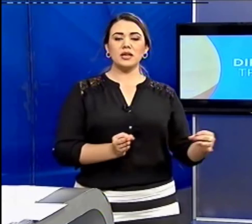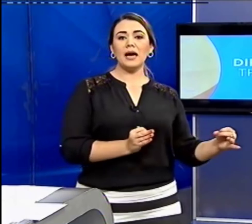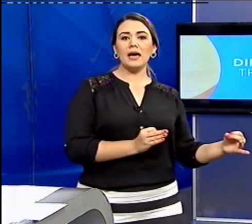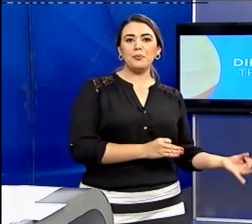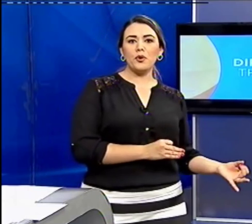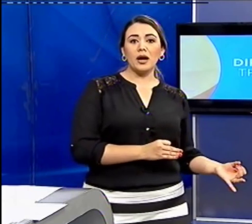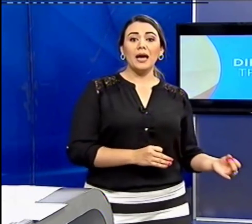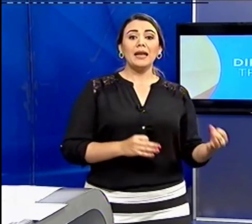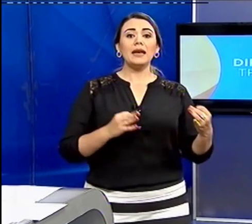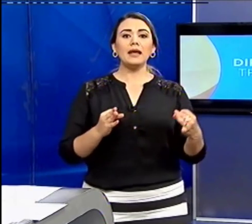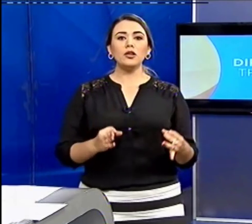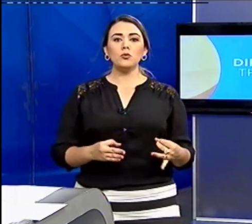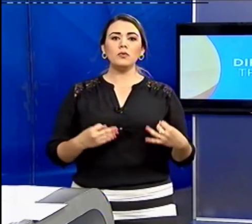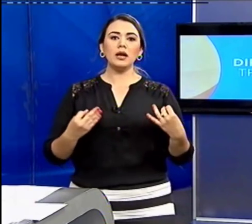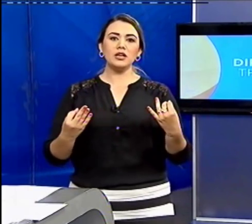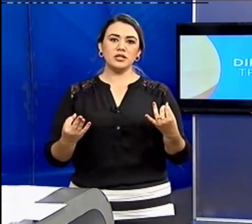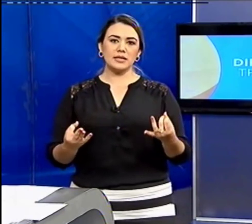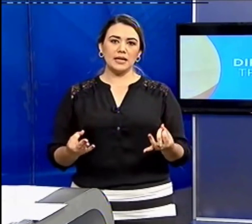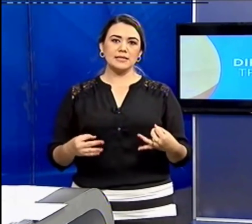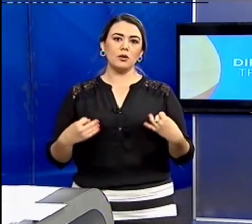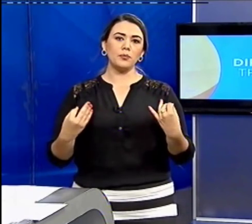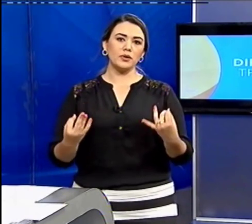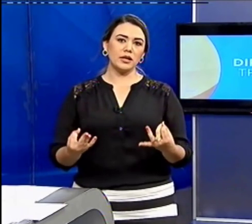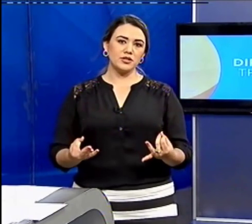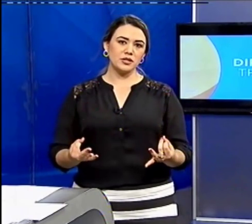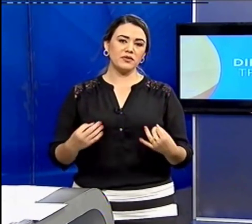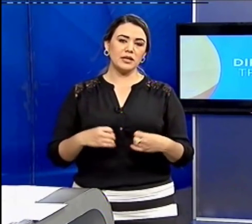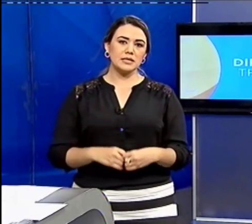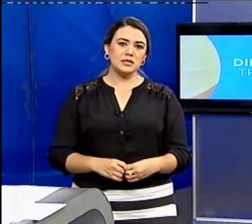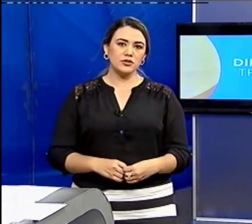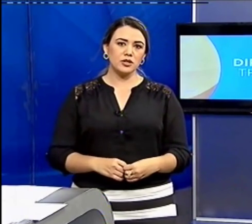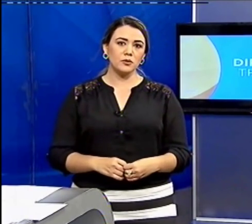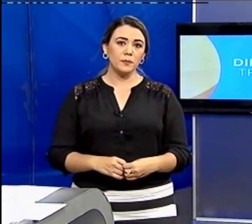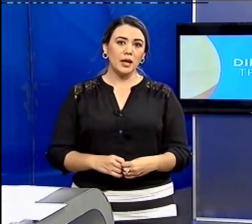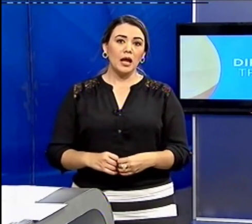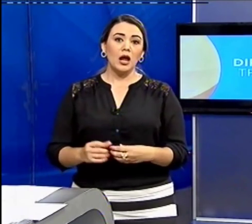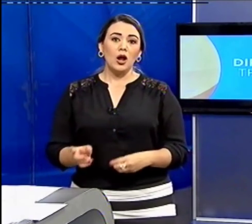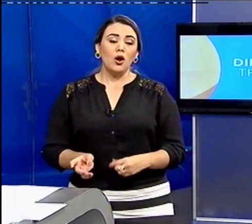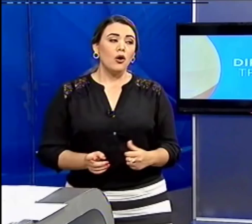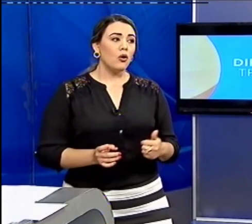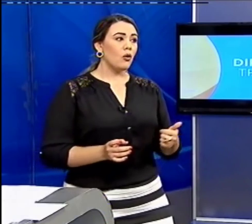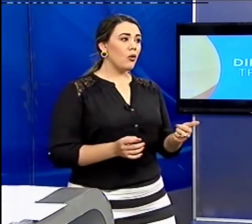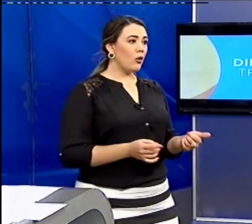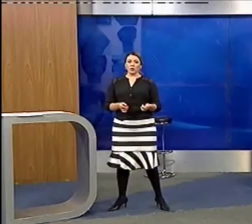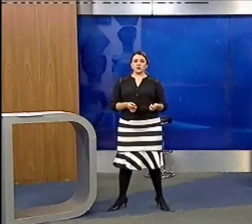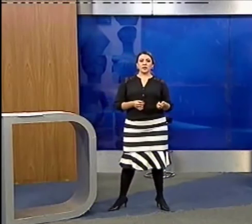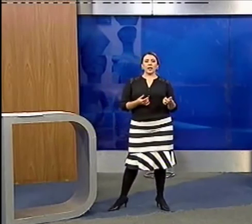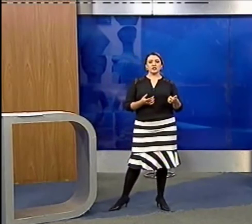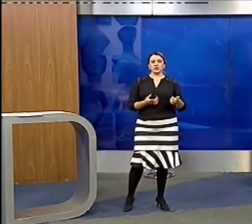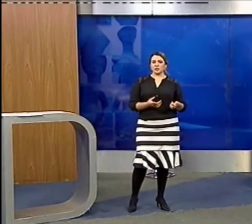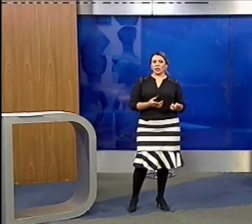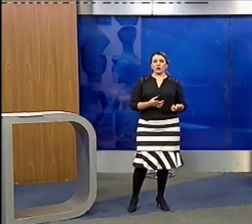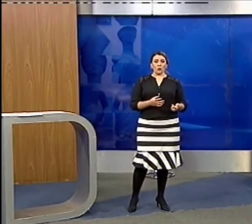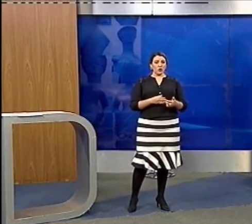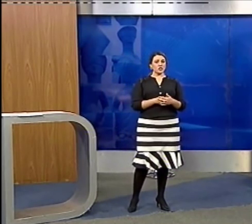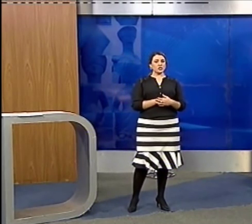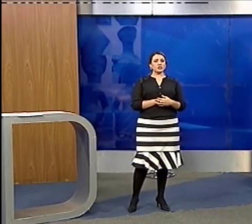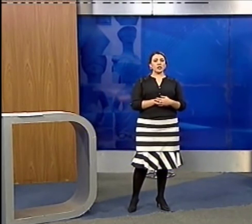à época, nenhuma legislação protetiva nesse sentido. Hoje, o que a gente tem? Hoje a gente tem